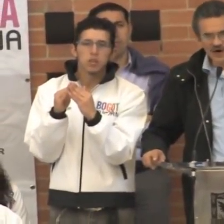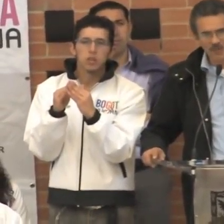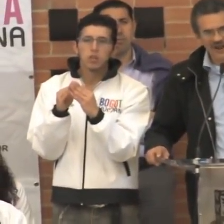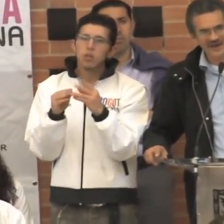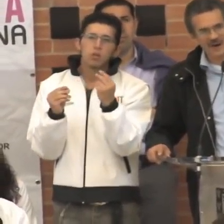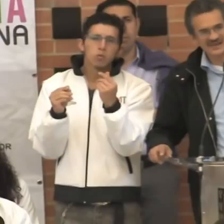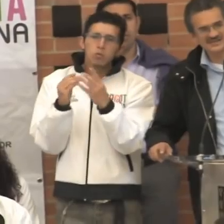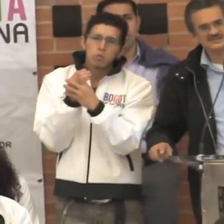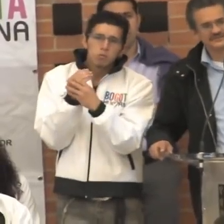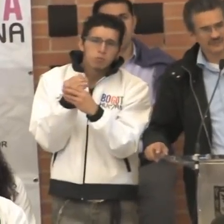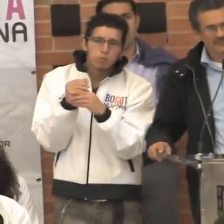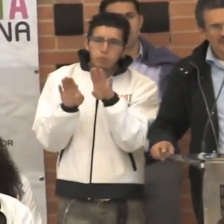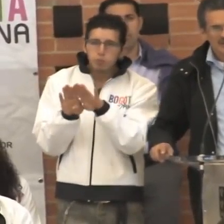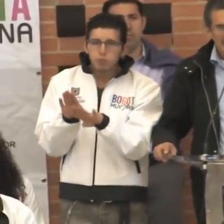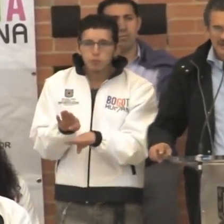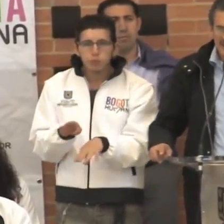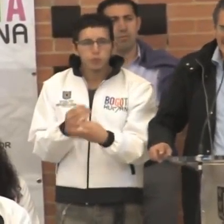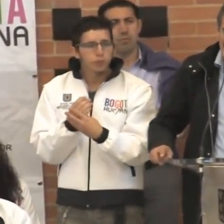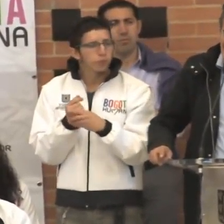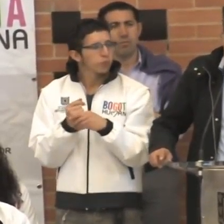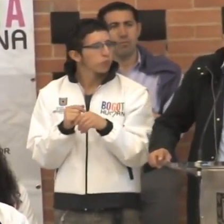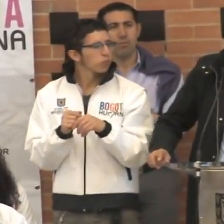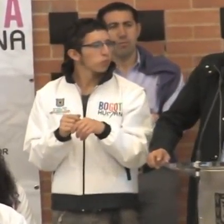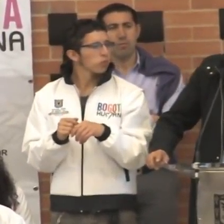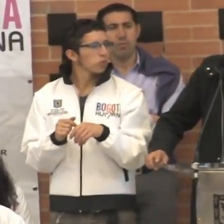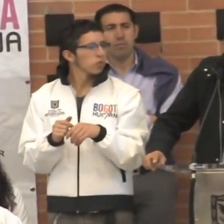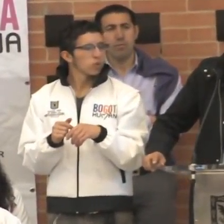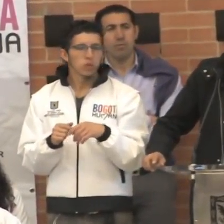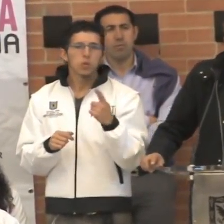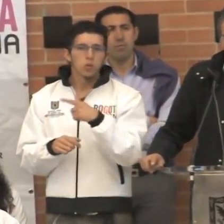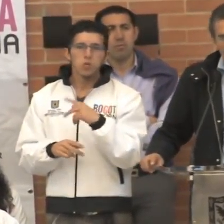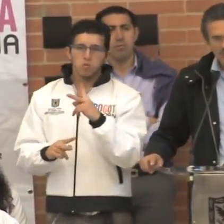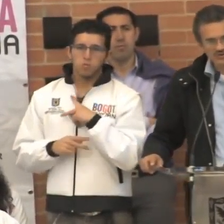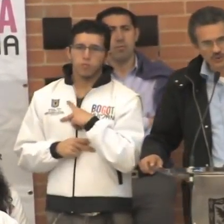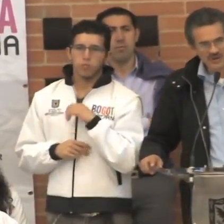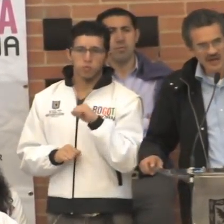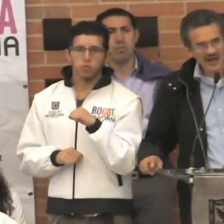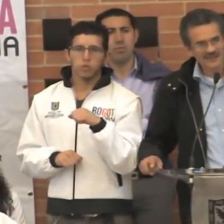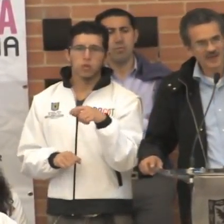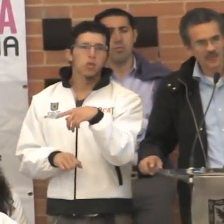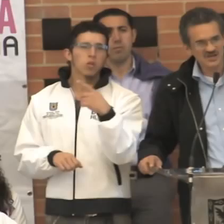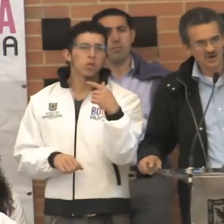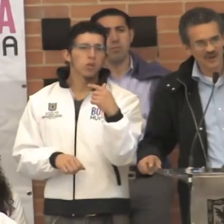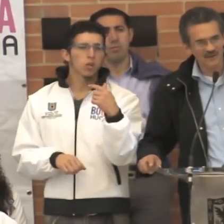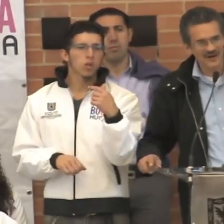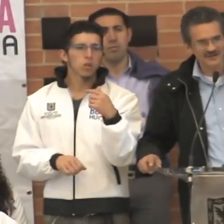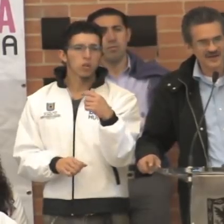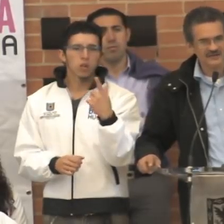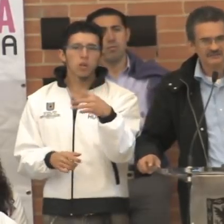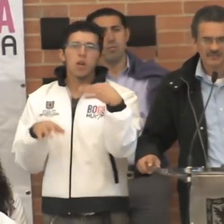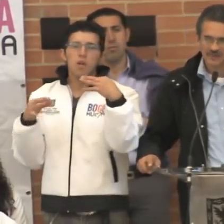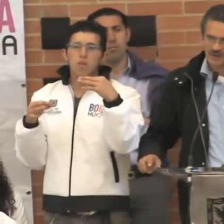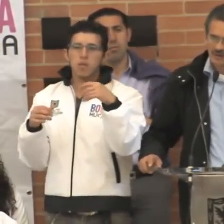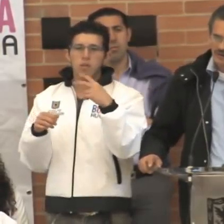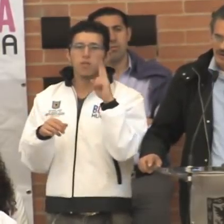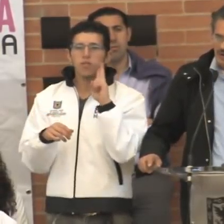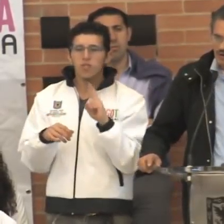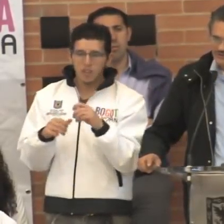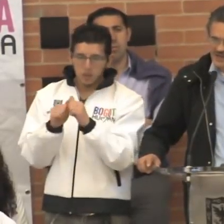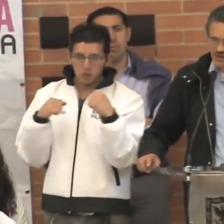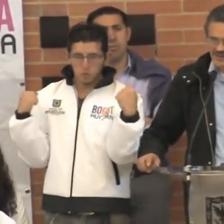humilde como la que más y digna como la que más, construida de polisombra verde